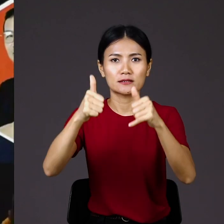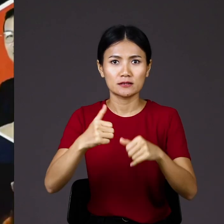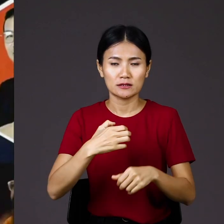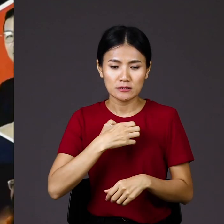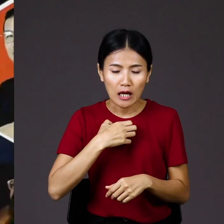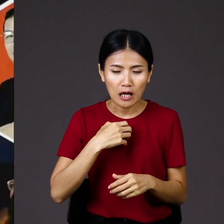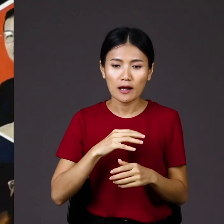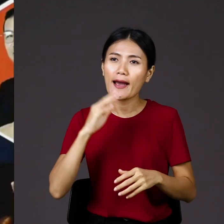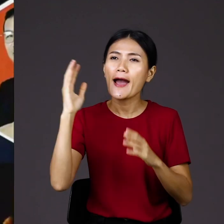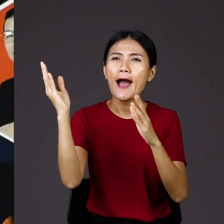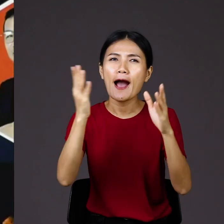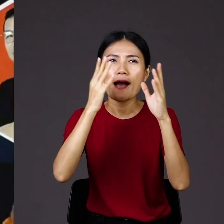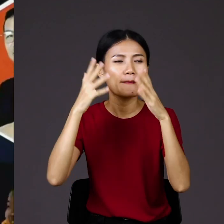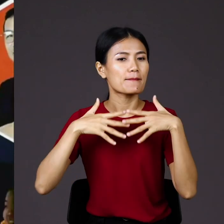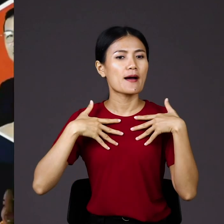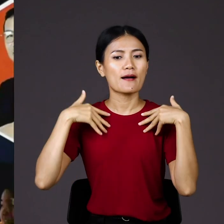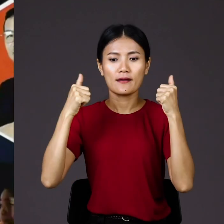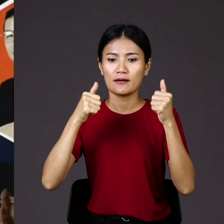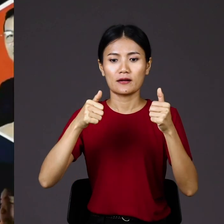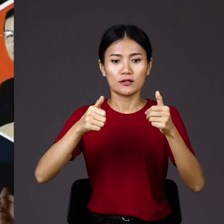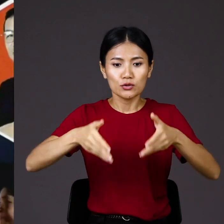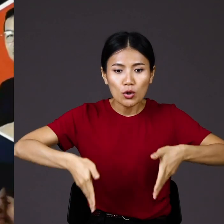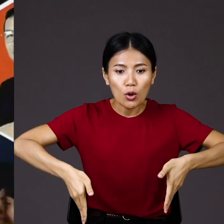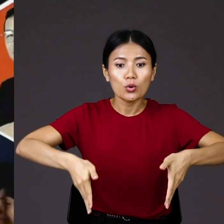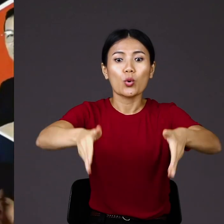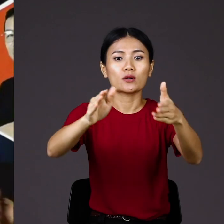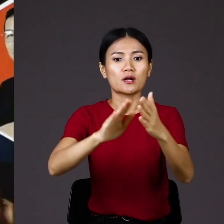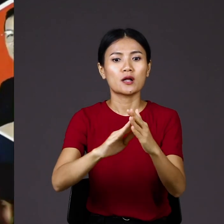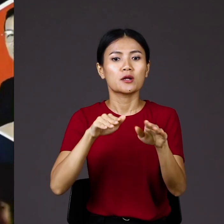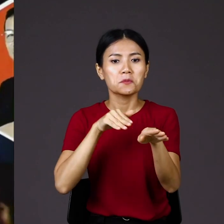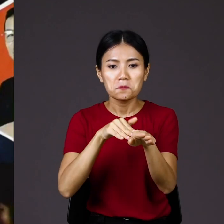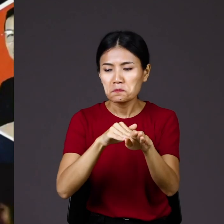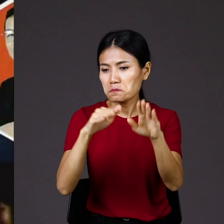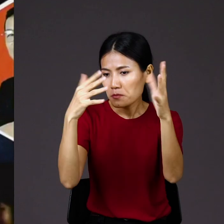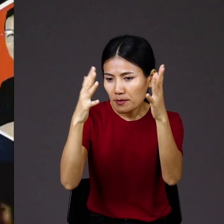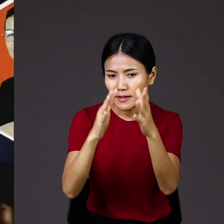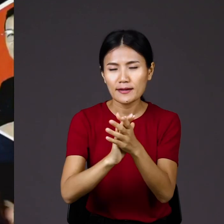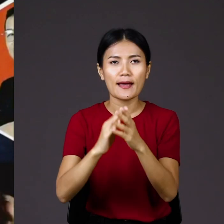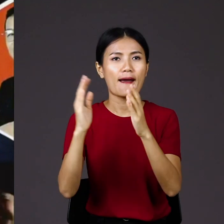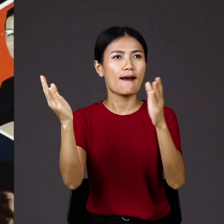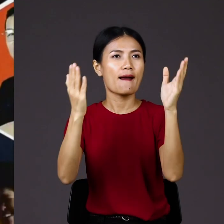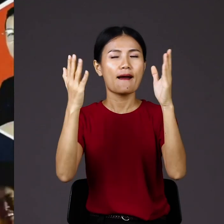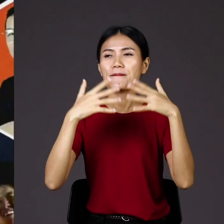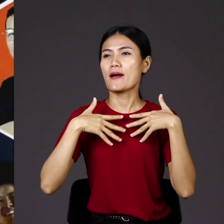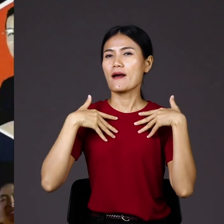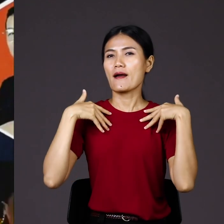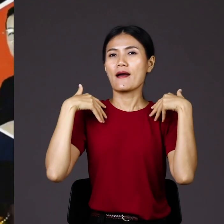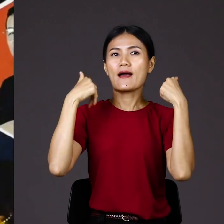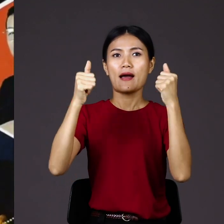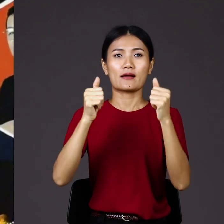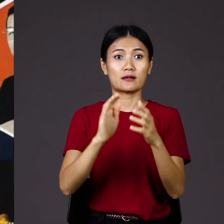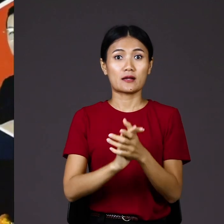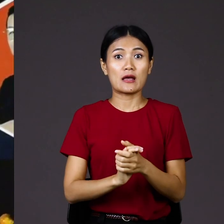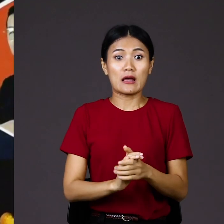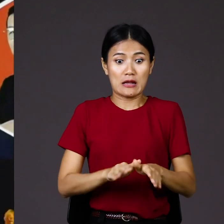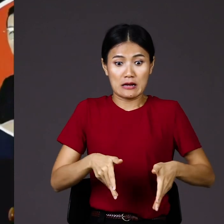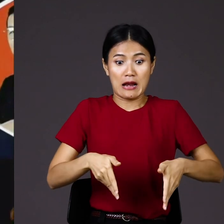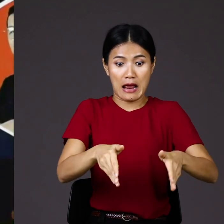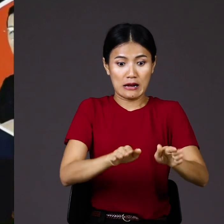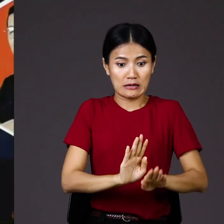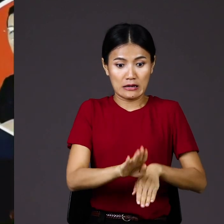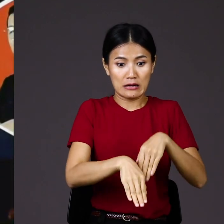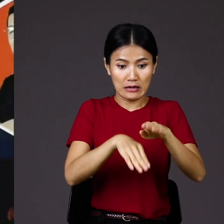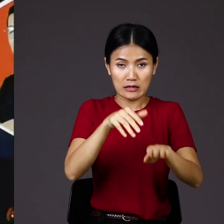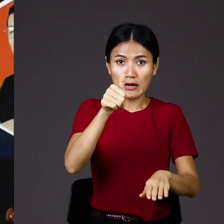าศบริสุทธิ์คืนกลับมาเอาถนนที่รถมันไม่ติดเอาอากาศที่ดีเอาฟุตบาทที่ค